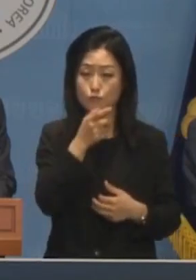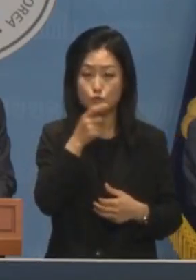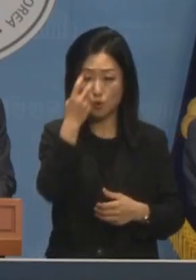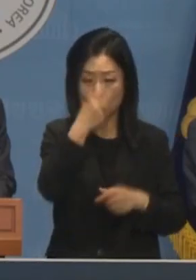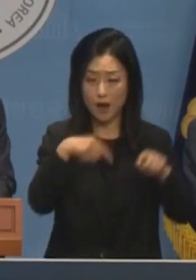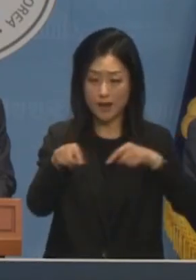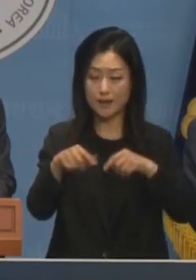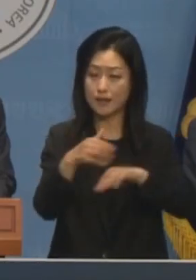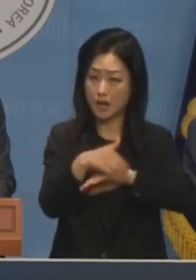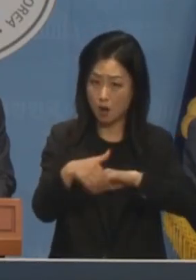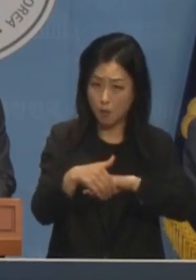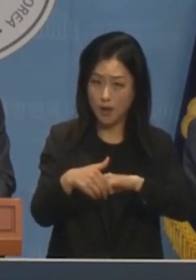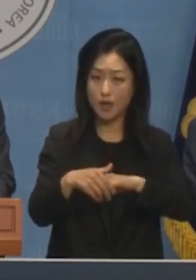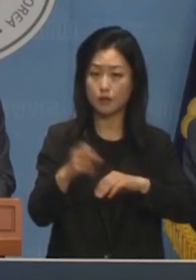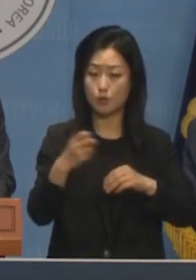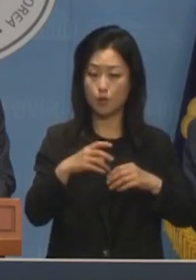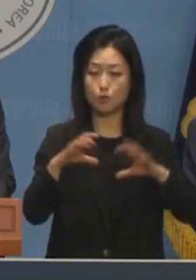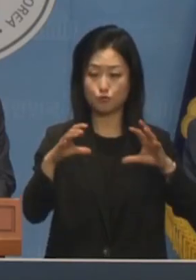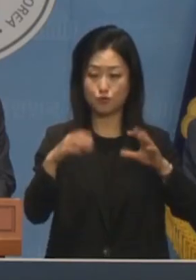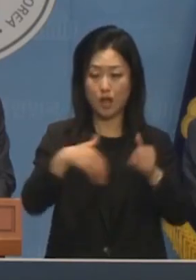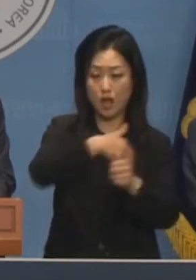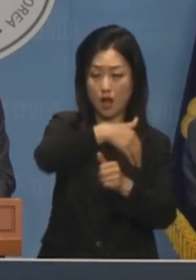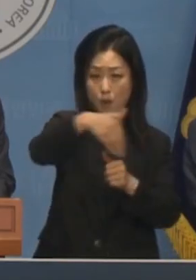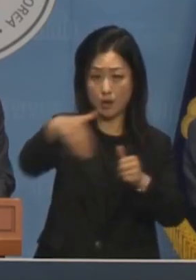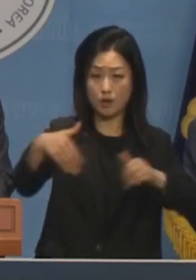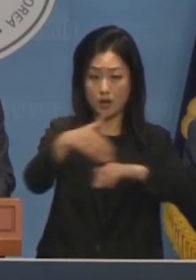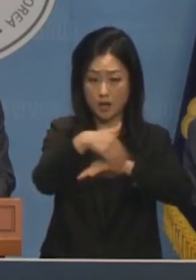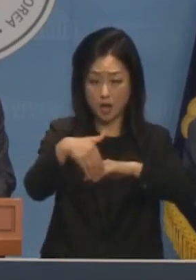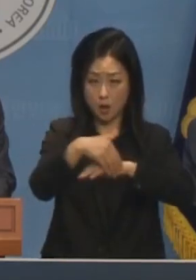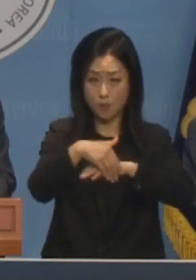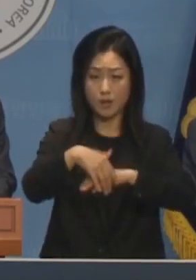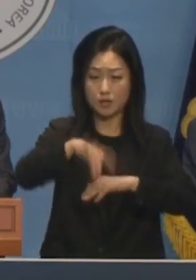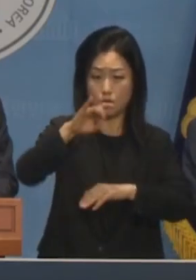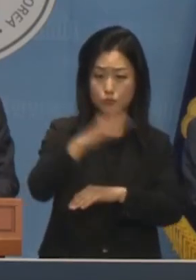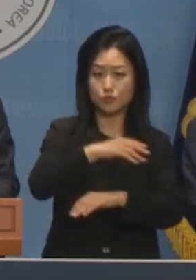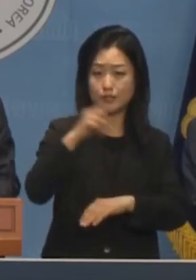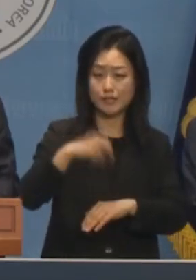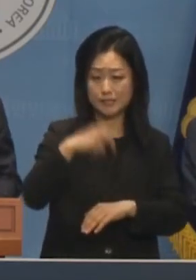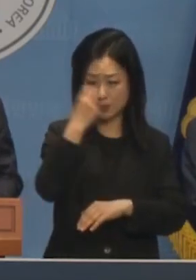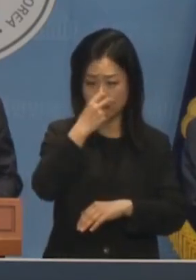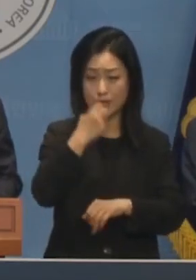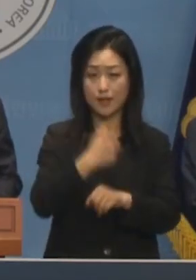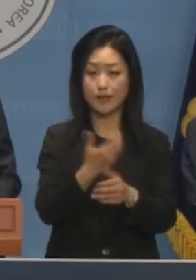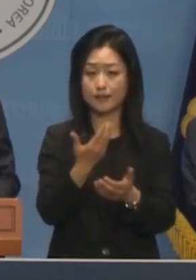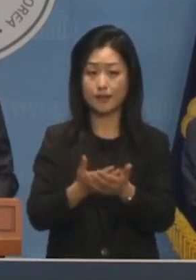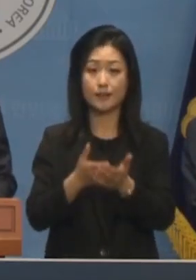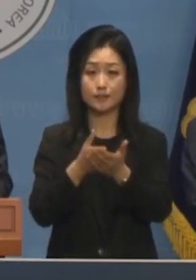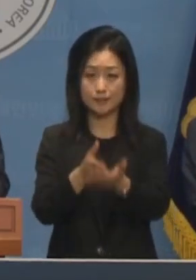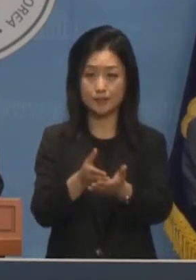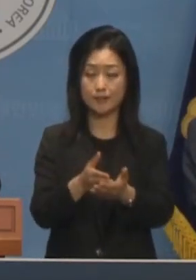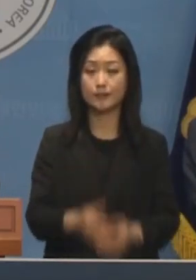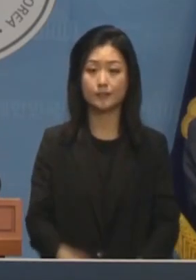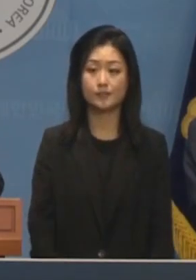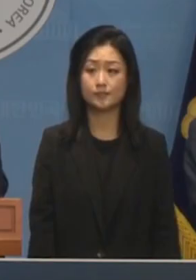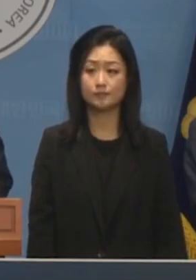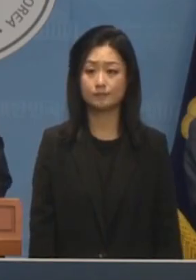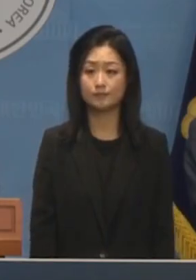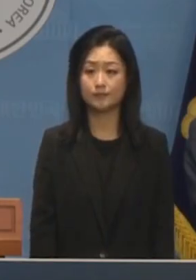정책을 비롯한 국가 환경 정책에 대한 원점 재검토를 강력하게 요구합니다.